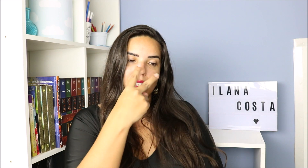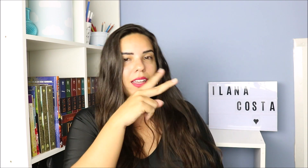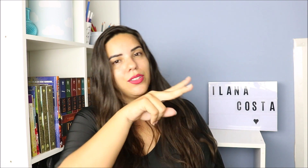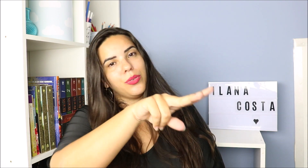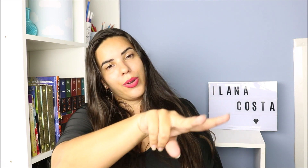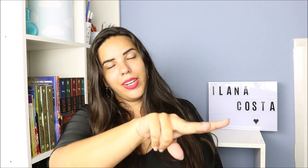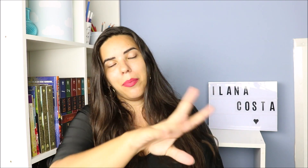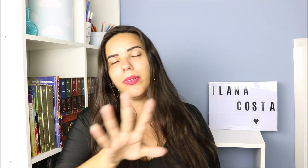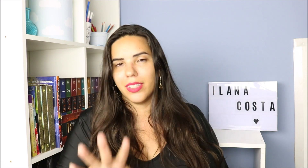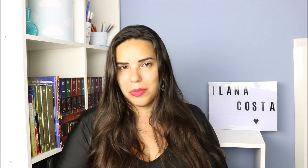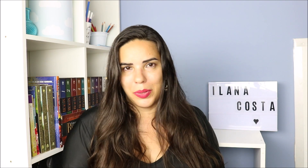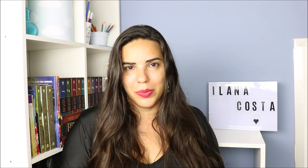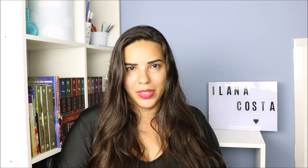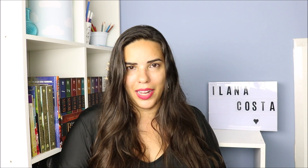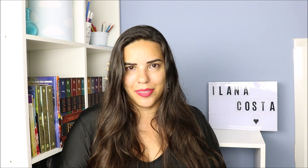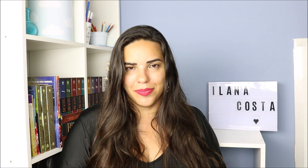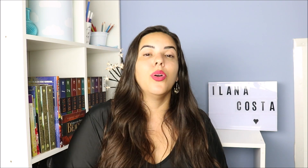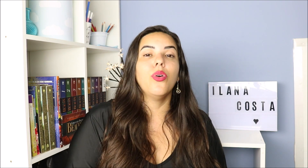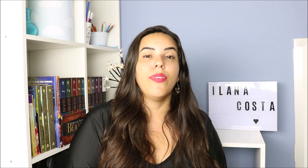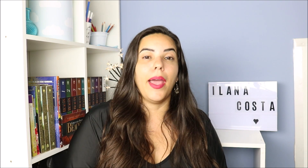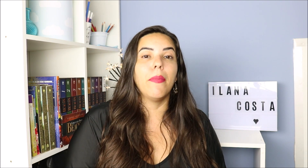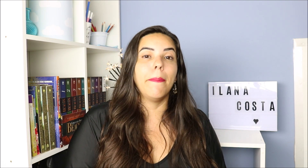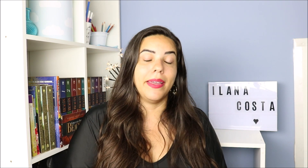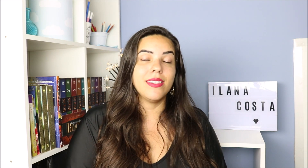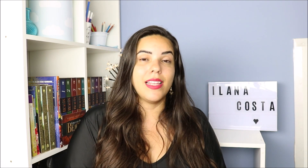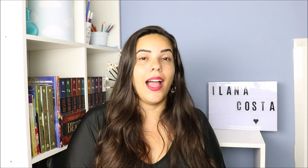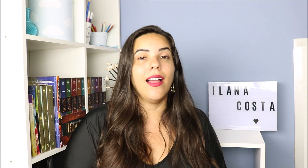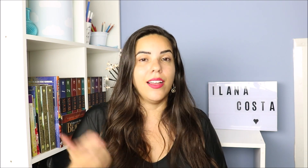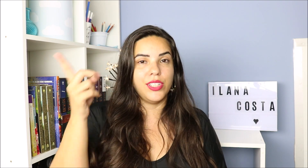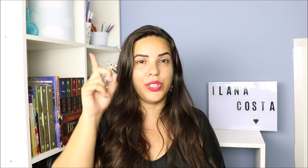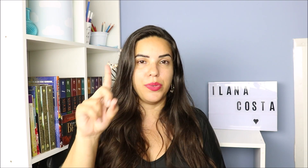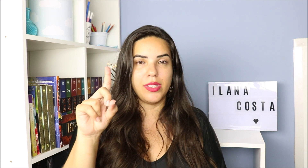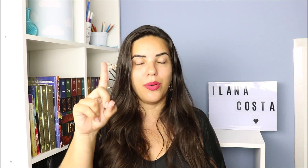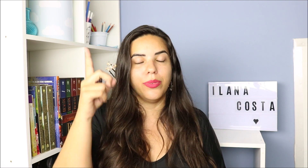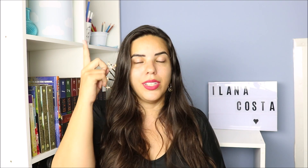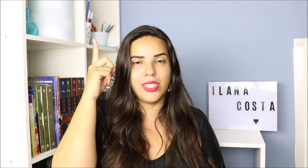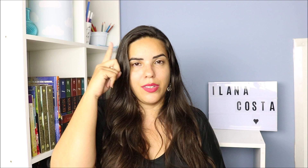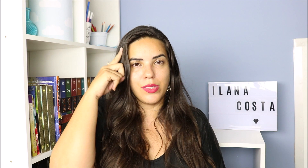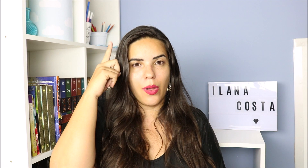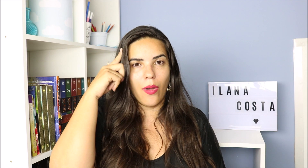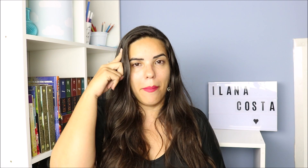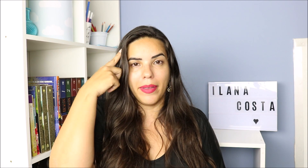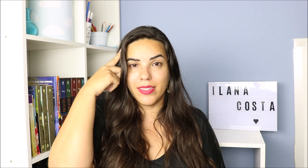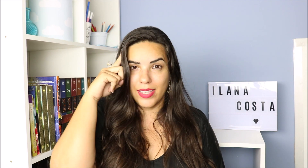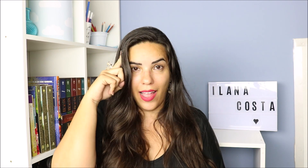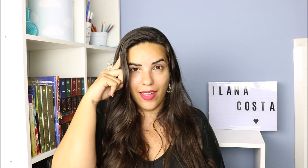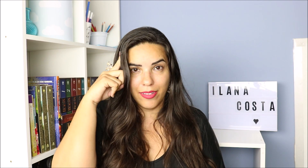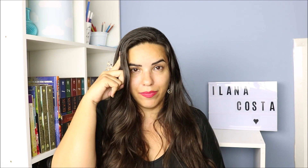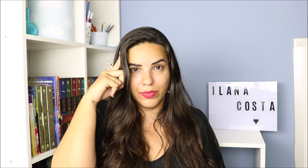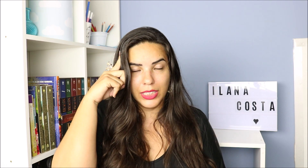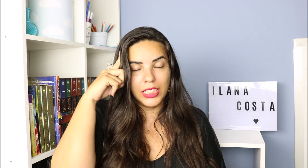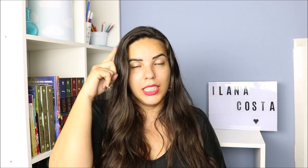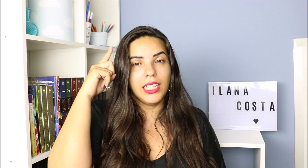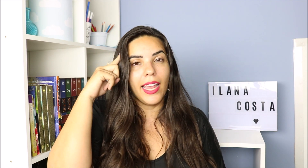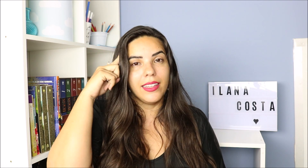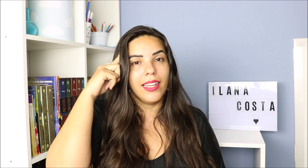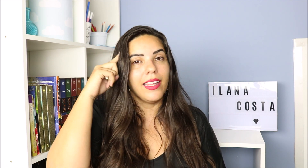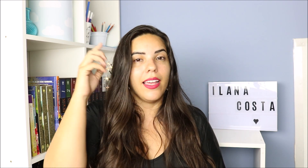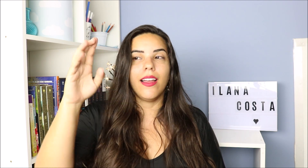saindo do olho e apontando para algum lugar. O verbo pensar, a gente usa um dedinho só, pensar. E entender